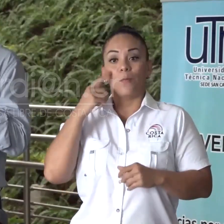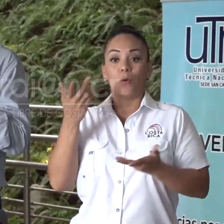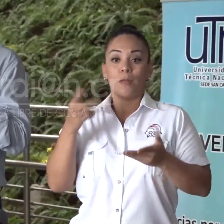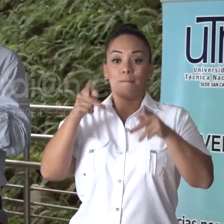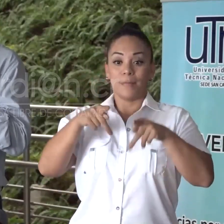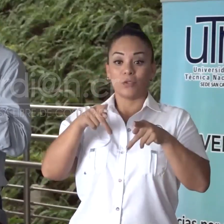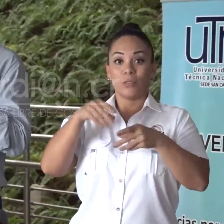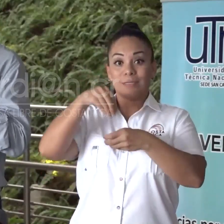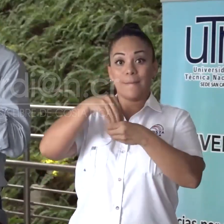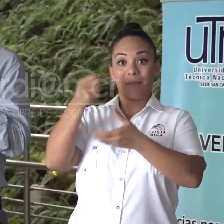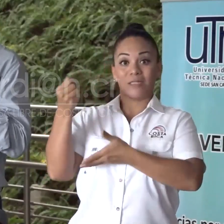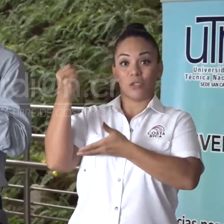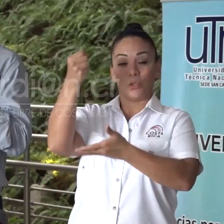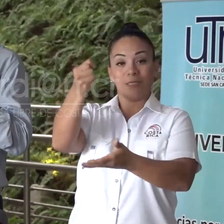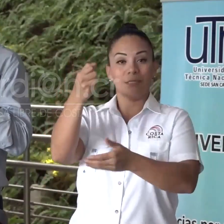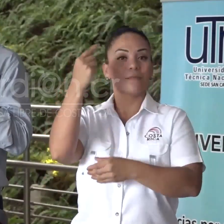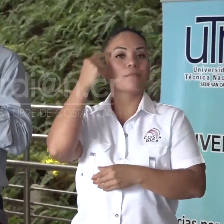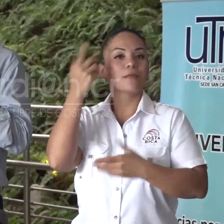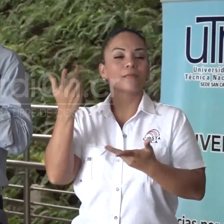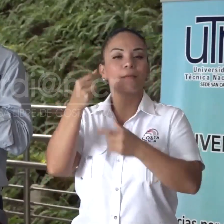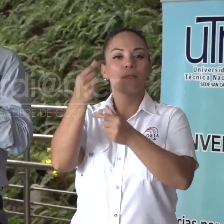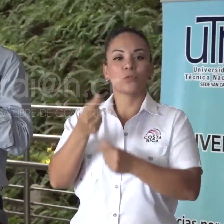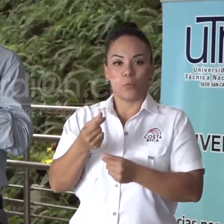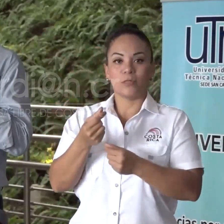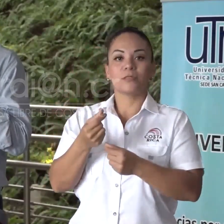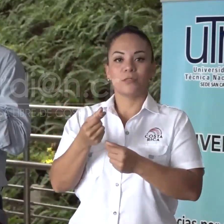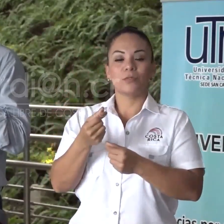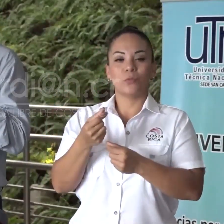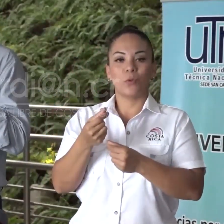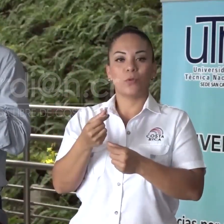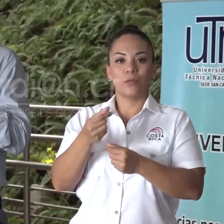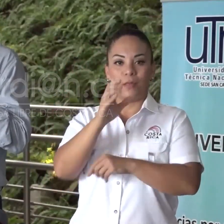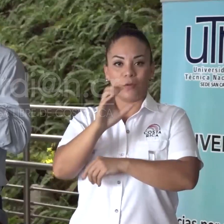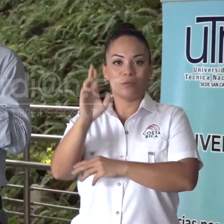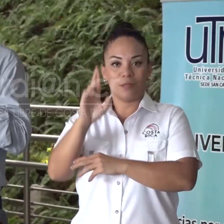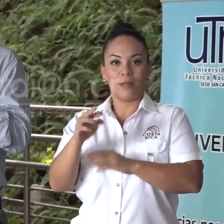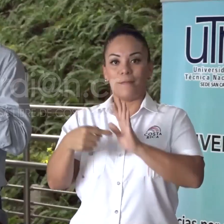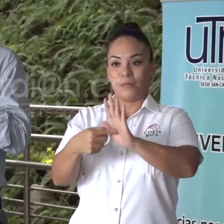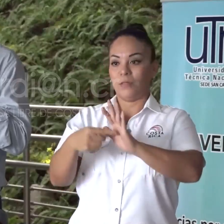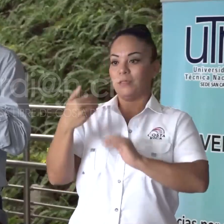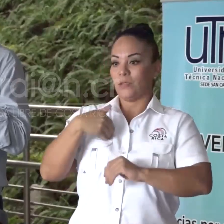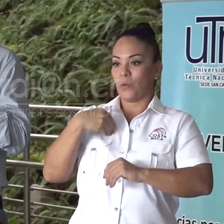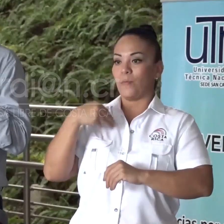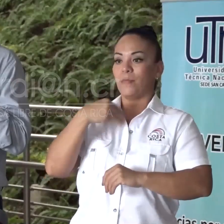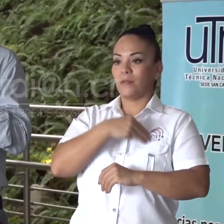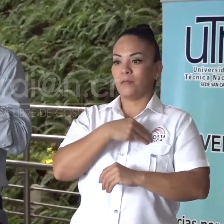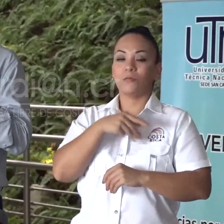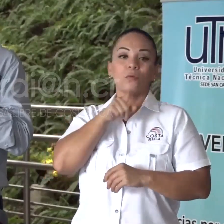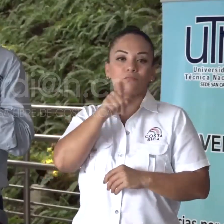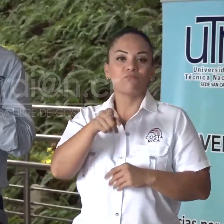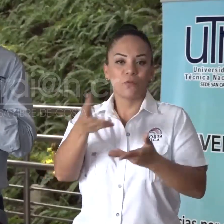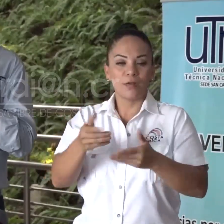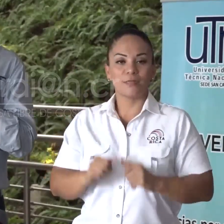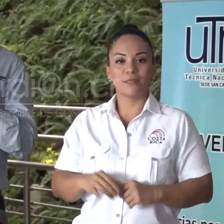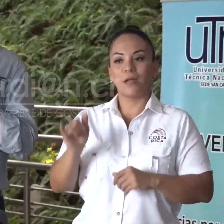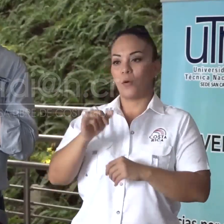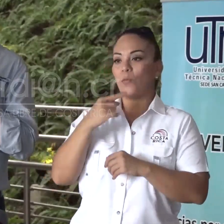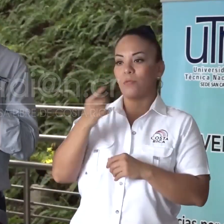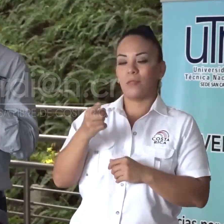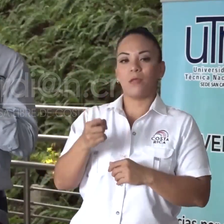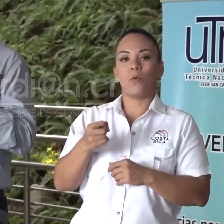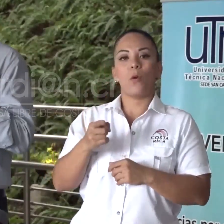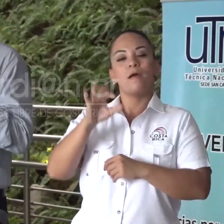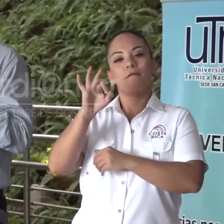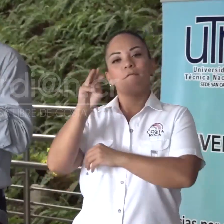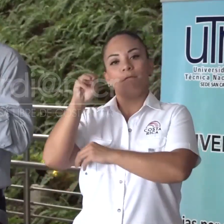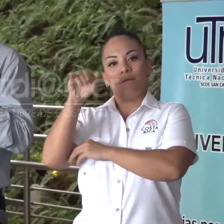piensan que el presupuesto de la República que presentó el señor ministro es un presupuesto realista, como lo dijo el Fondo